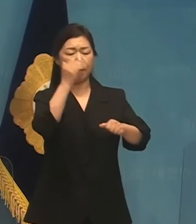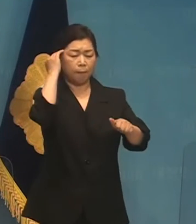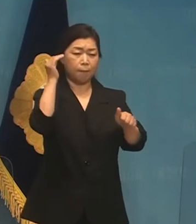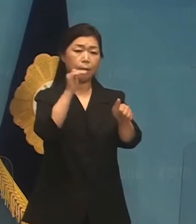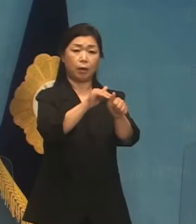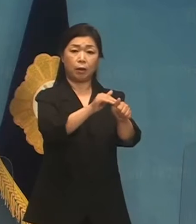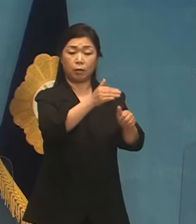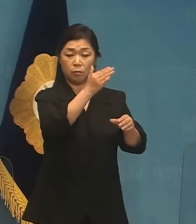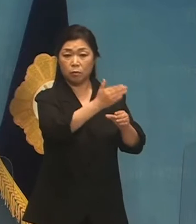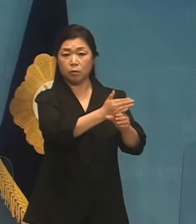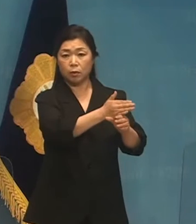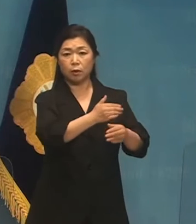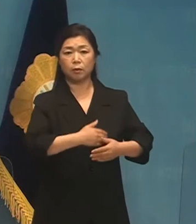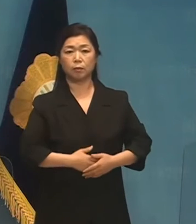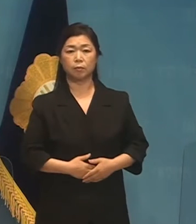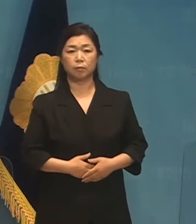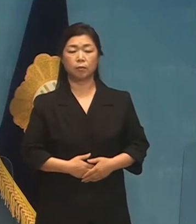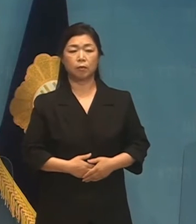박해하고 있습니다.